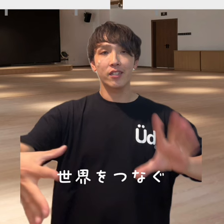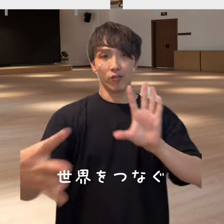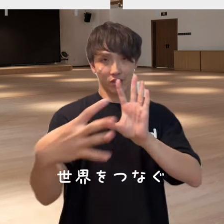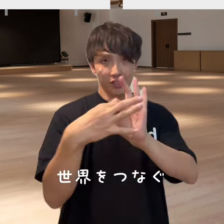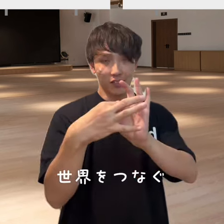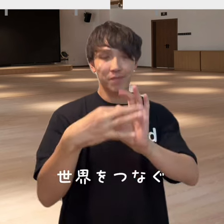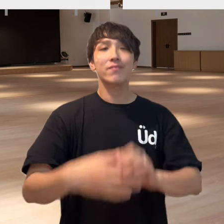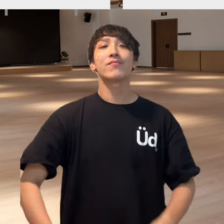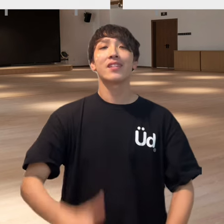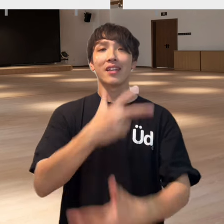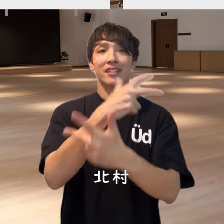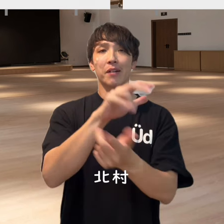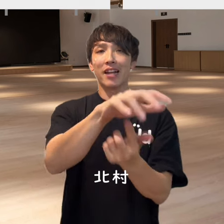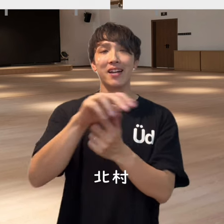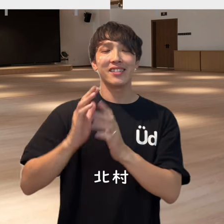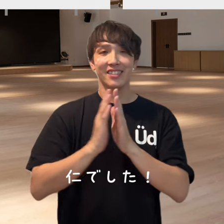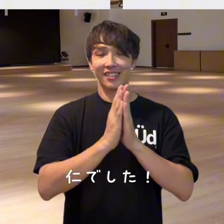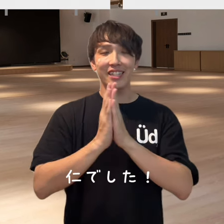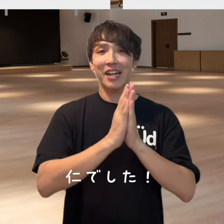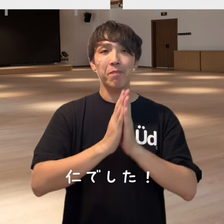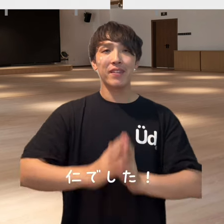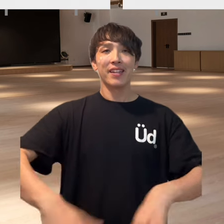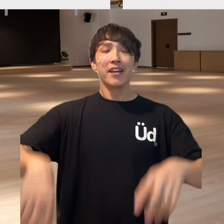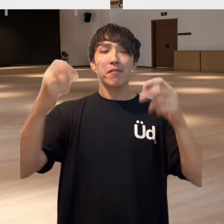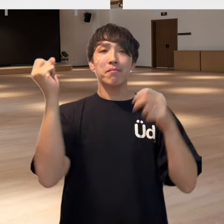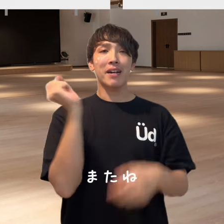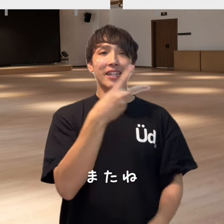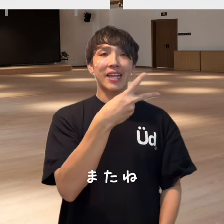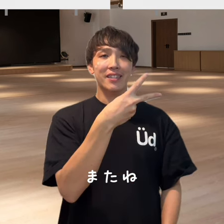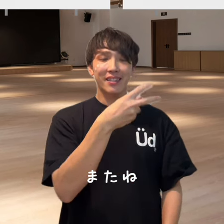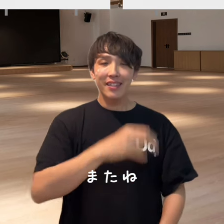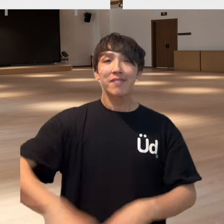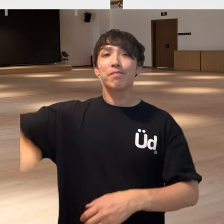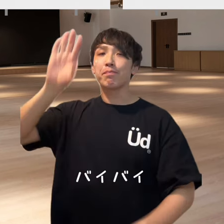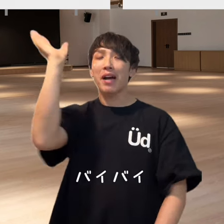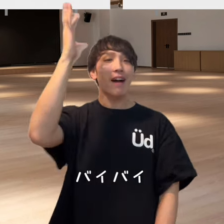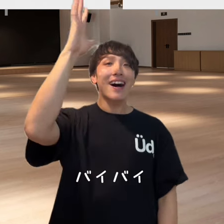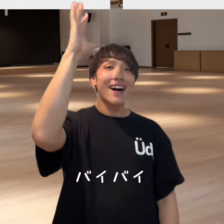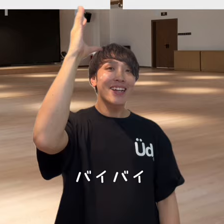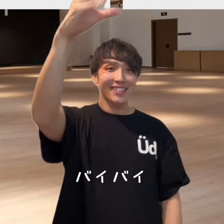をつなぐ北村仁でした。またね、バイバーイ。